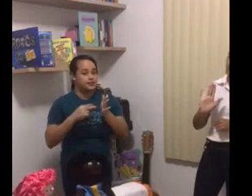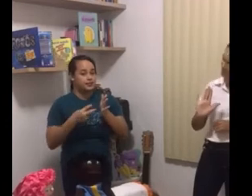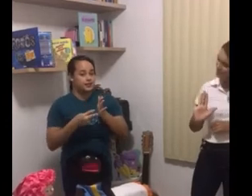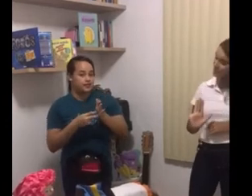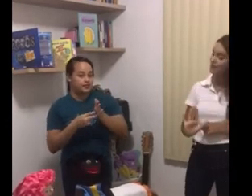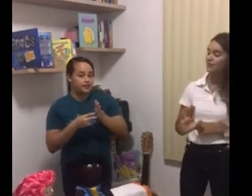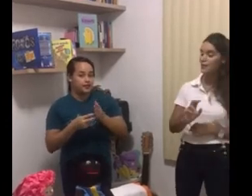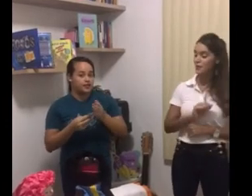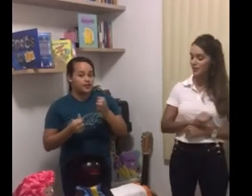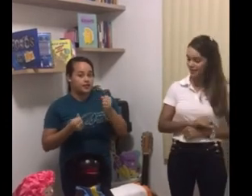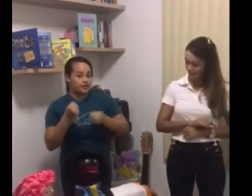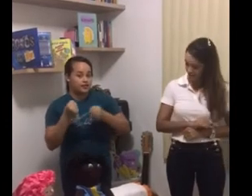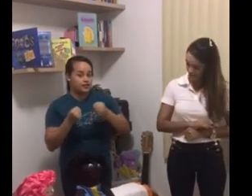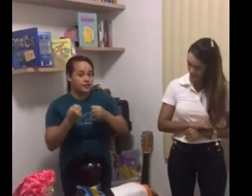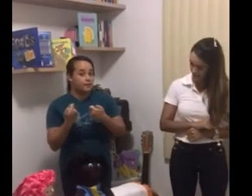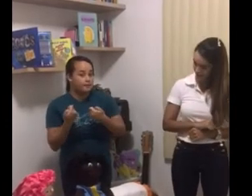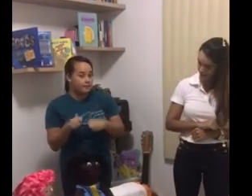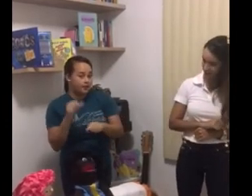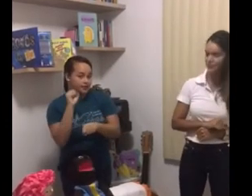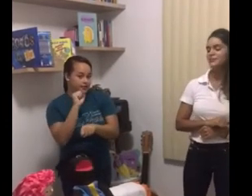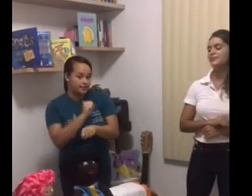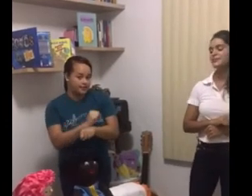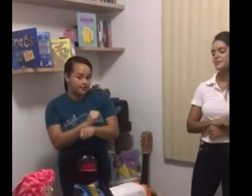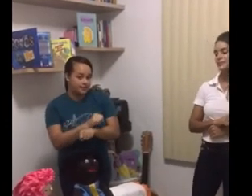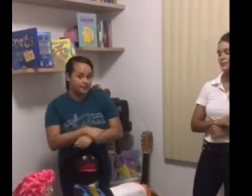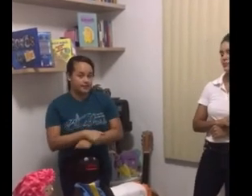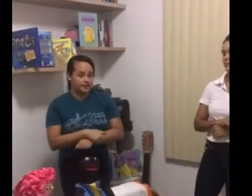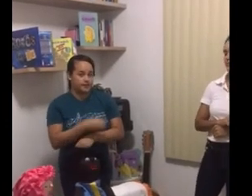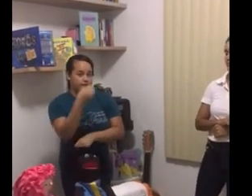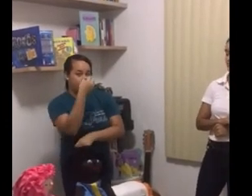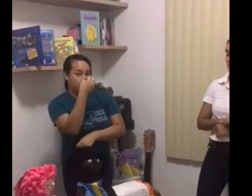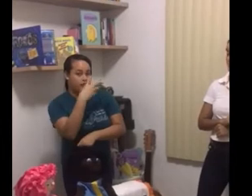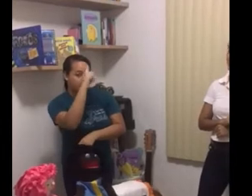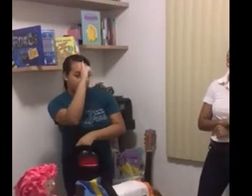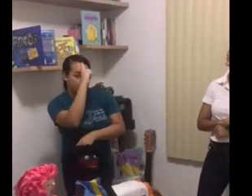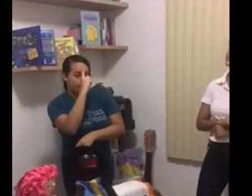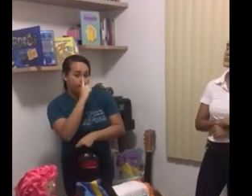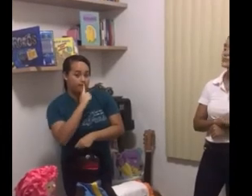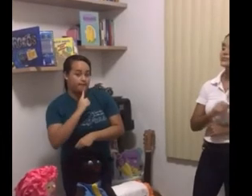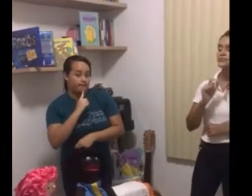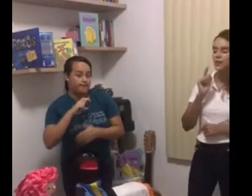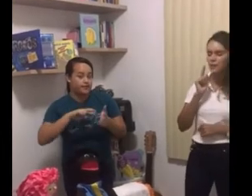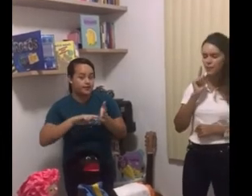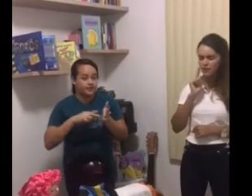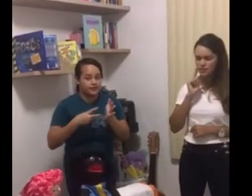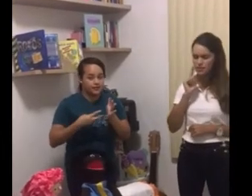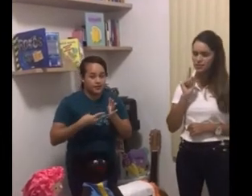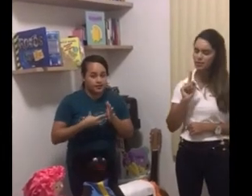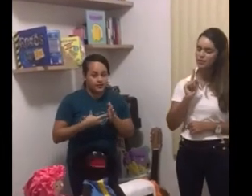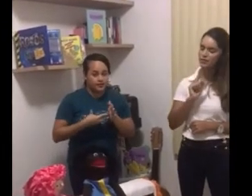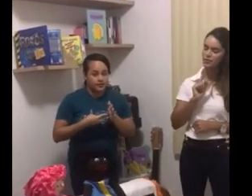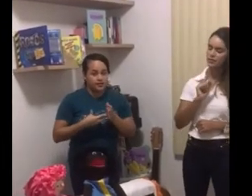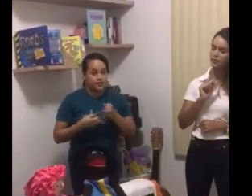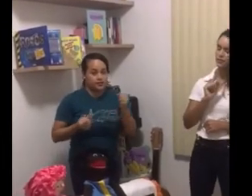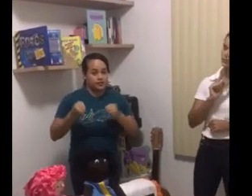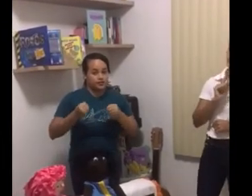os veículos devem parar. Já a cor amarela significa que os